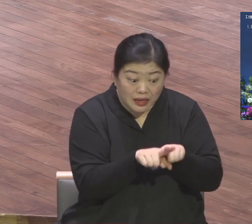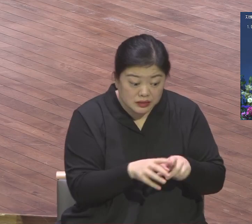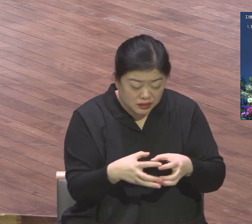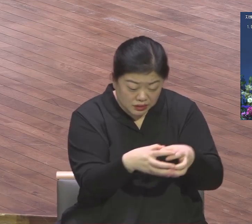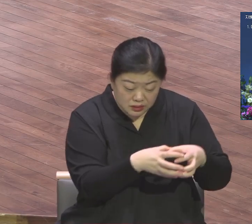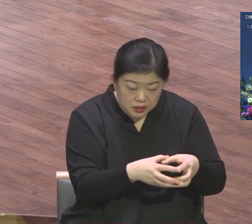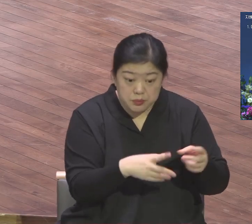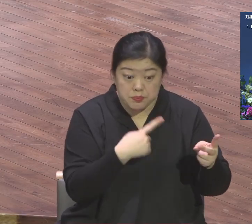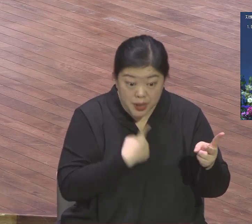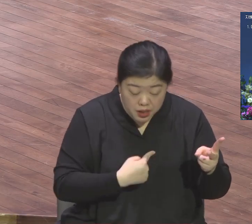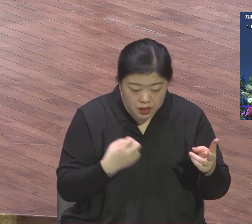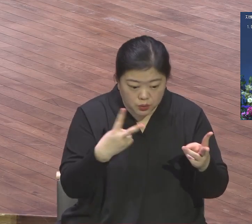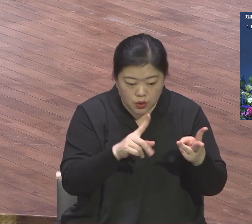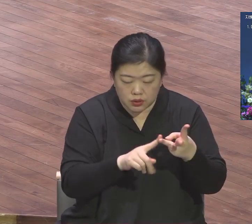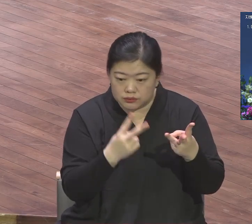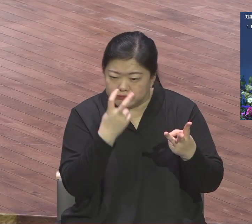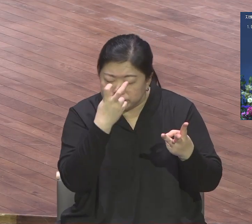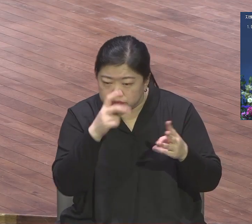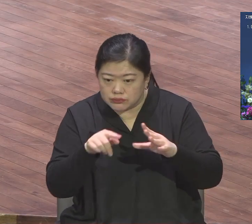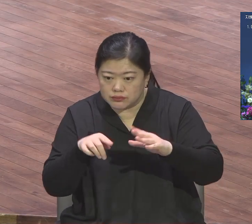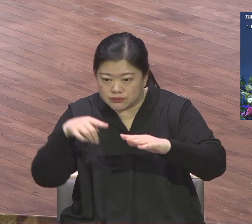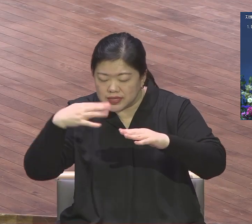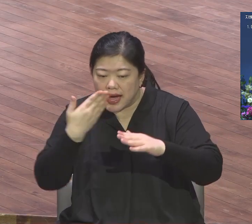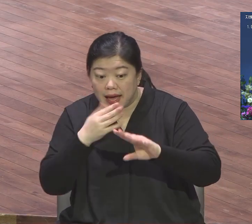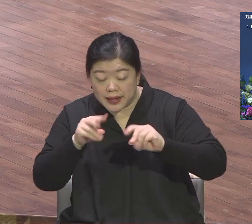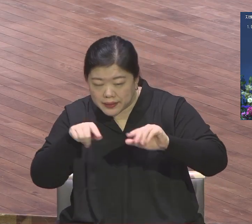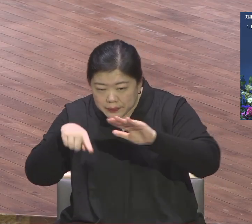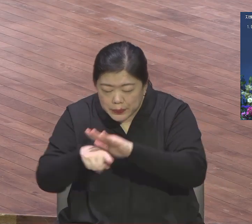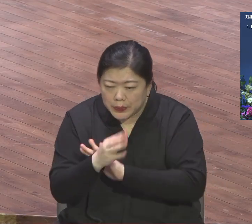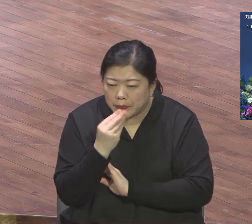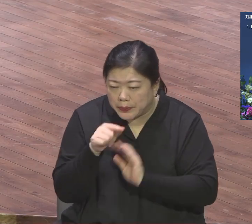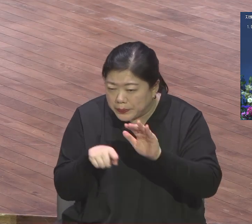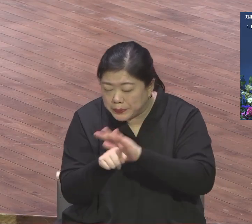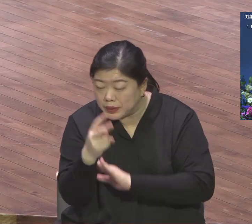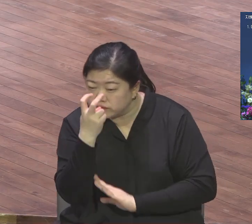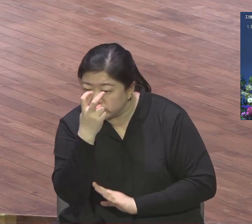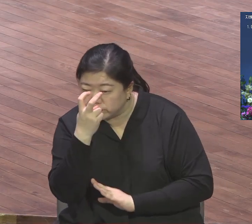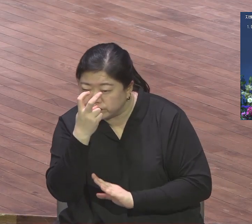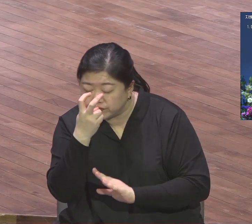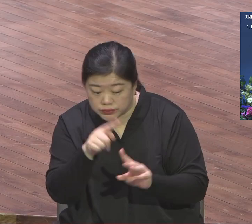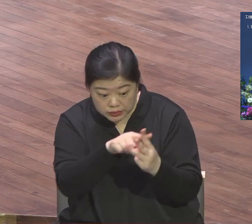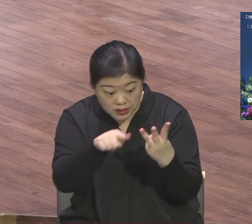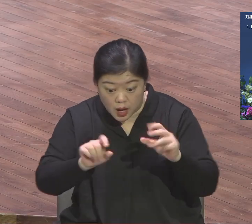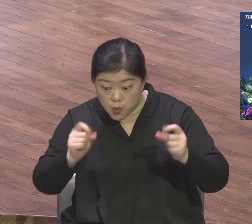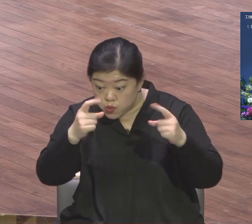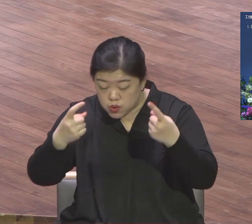생활이 힘들잖아요. 힘드니까 완전히 이제 무기력.